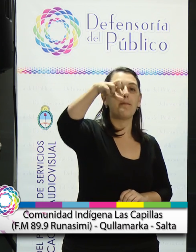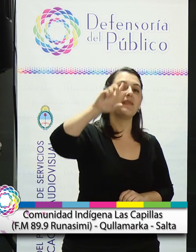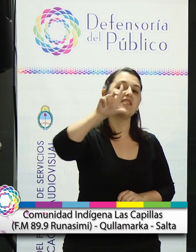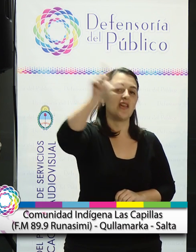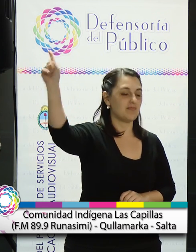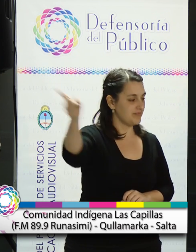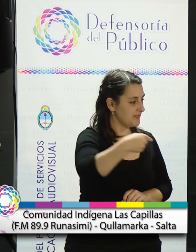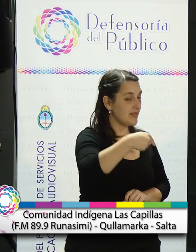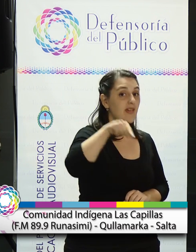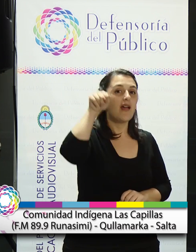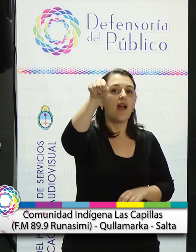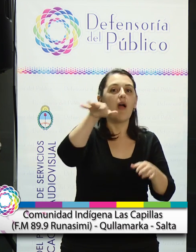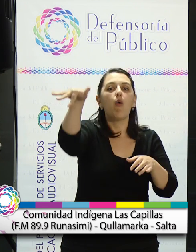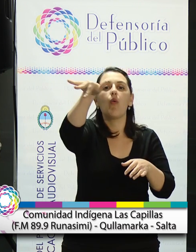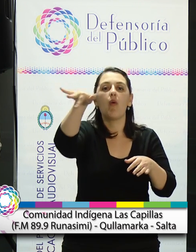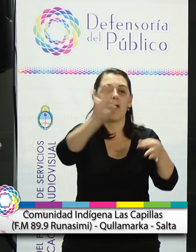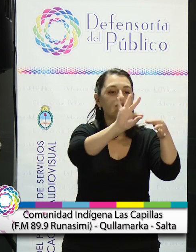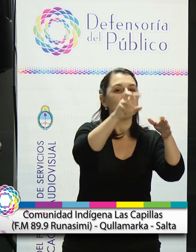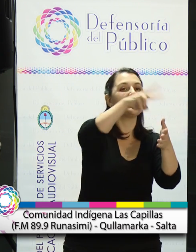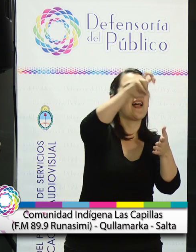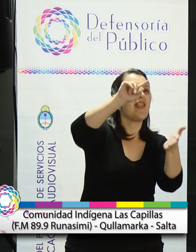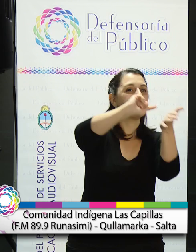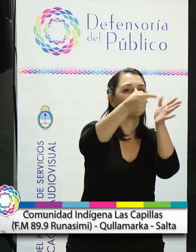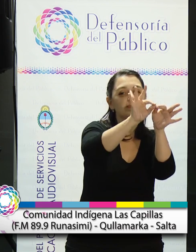a 320 kilómetros de la capital de Salta.